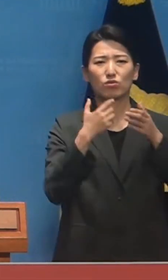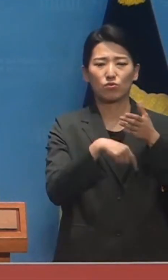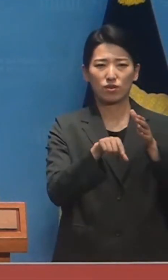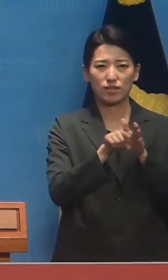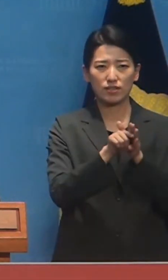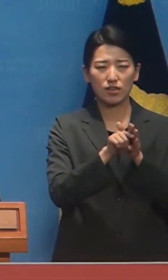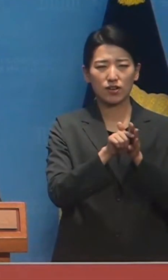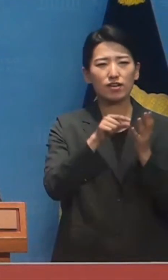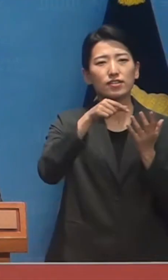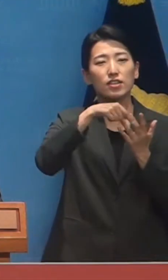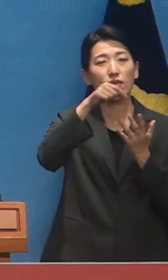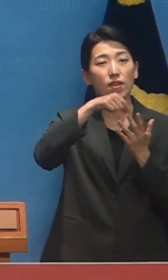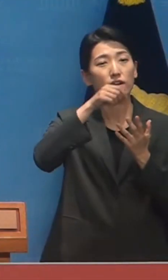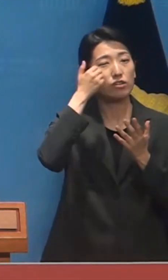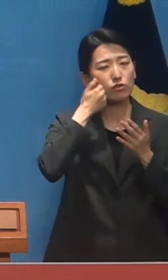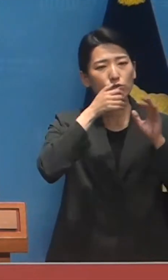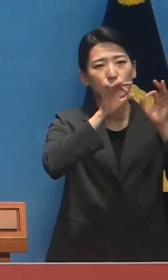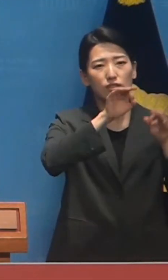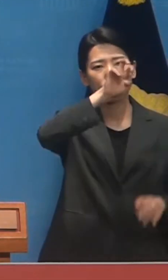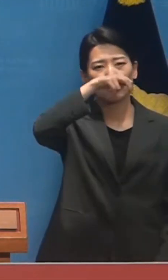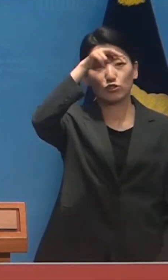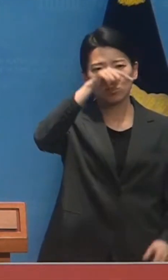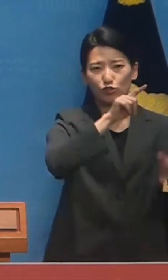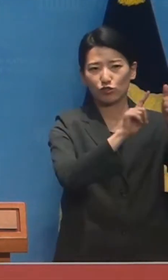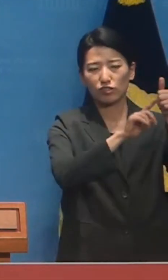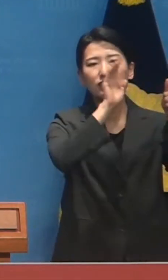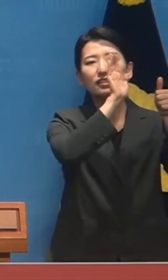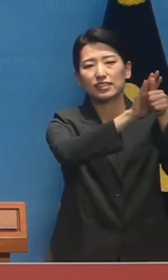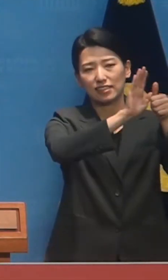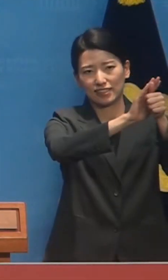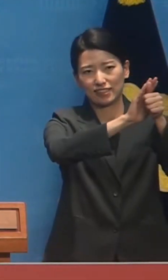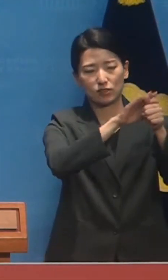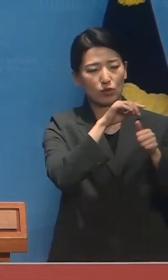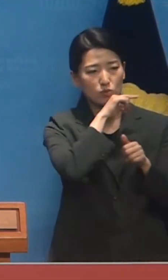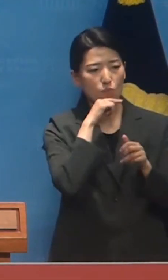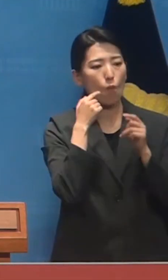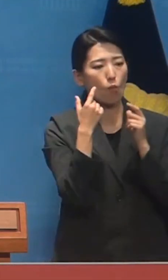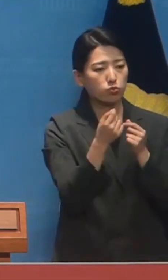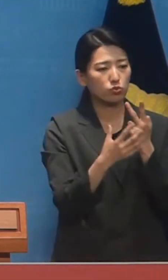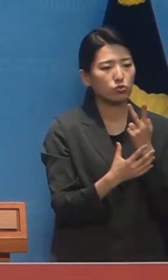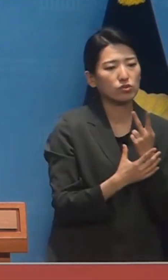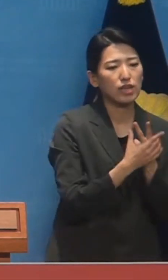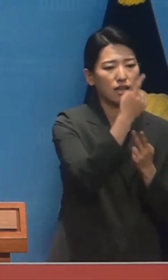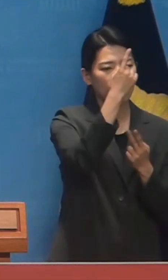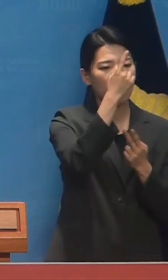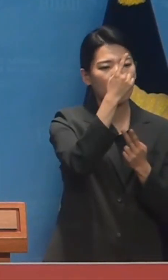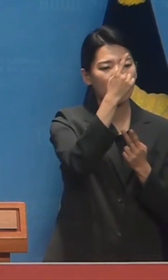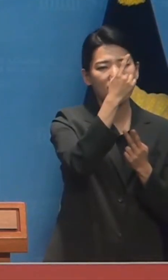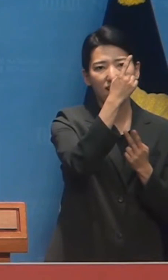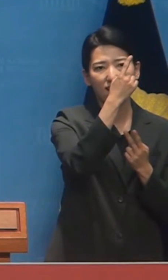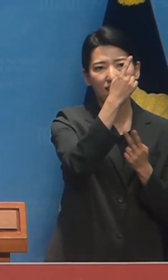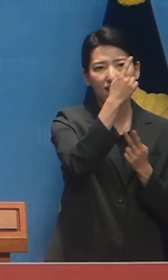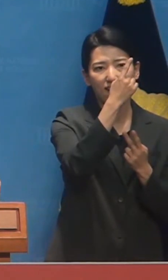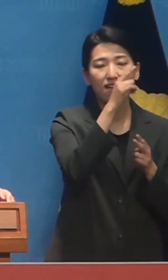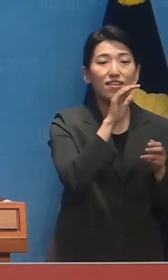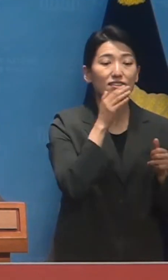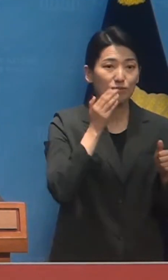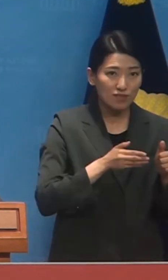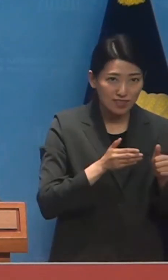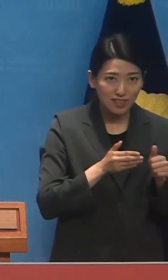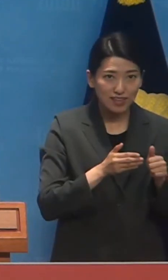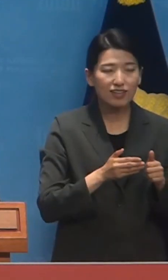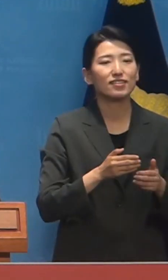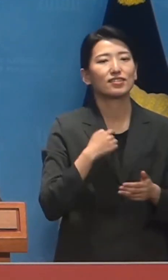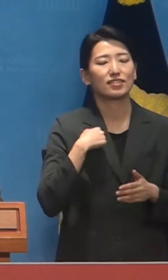선택 김문수 후보 지지 및 보수 단일화 촉구 선언문을 낭독하도록